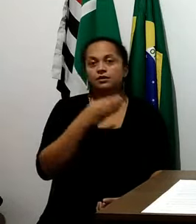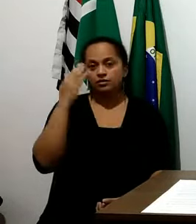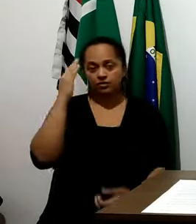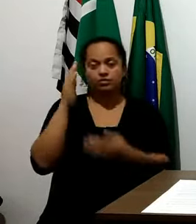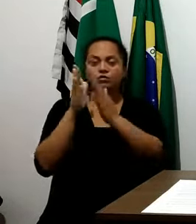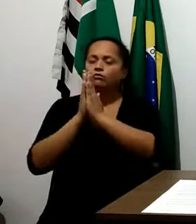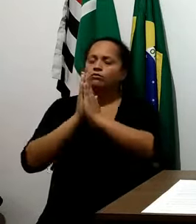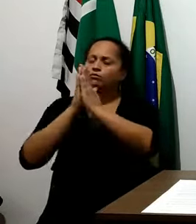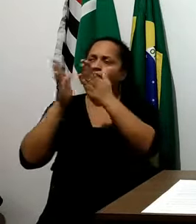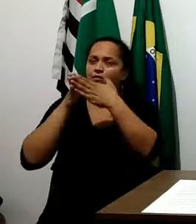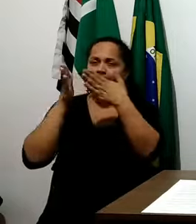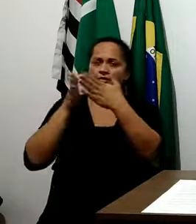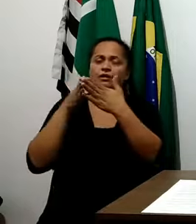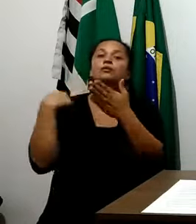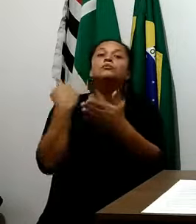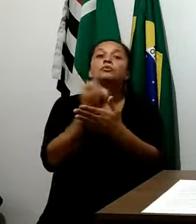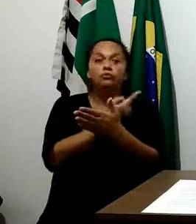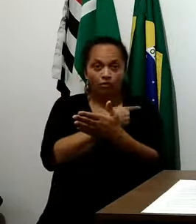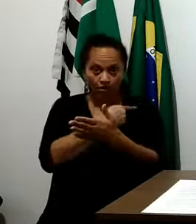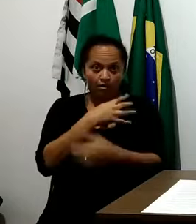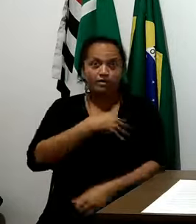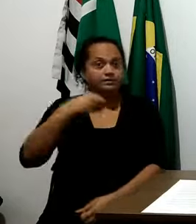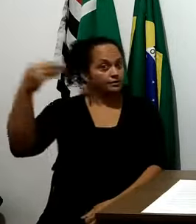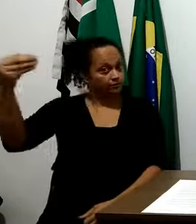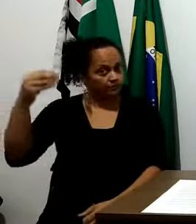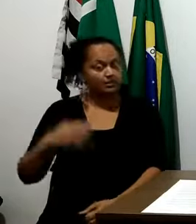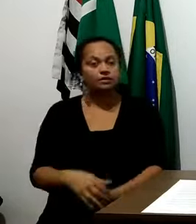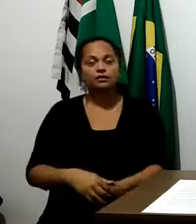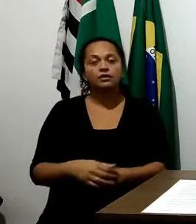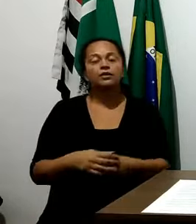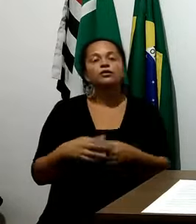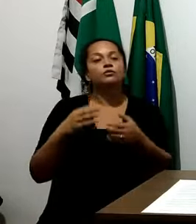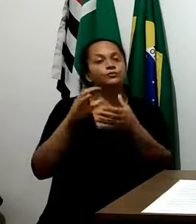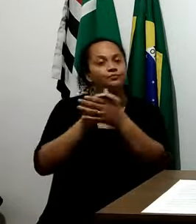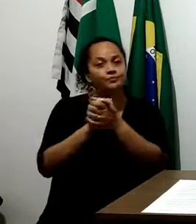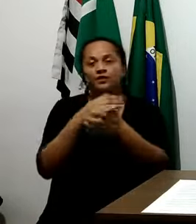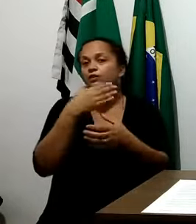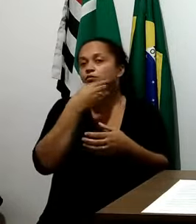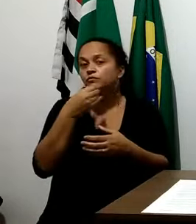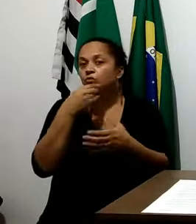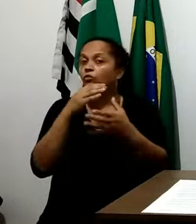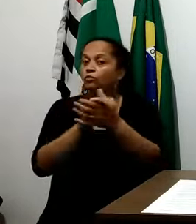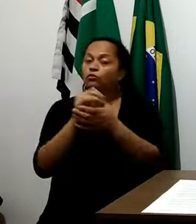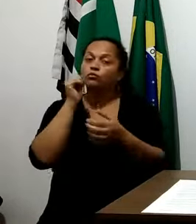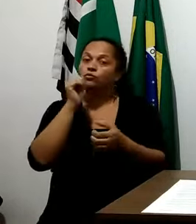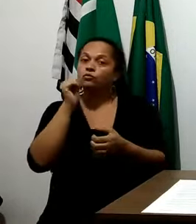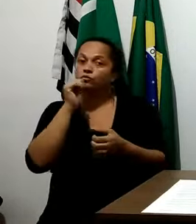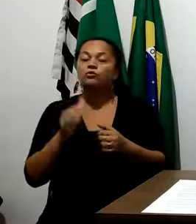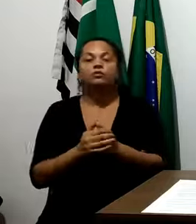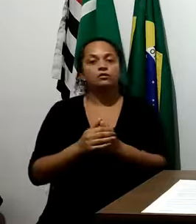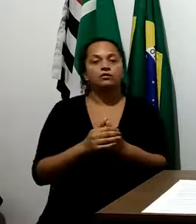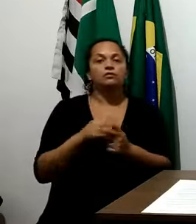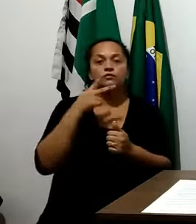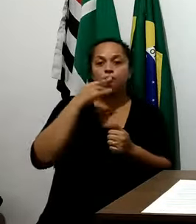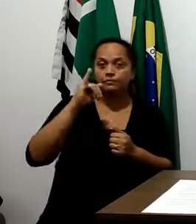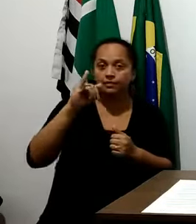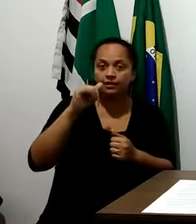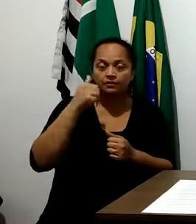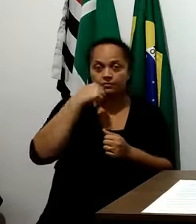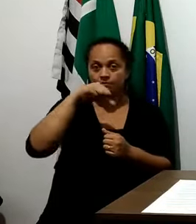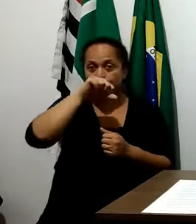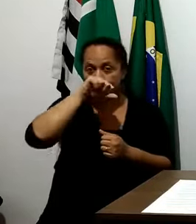nossos filhos, pela nossa esposa, maridos, pais, pelos nossos familiares e também pelos